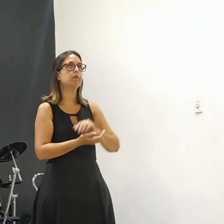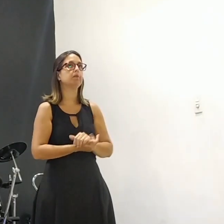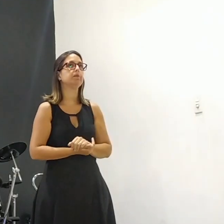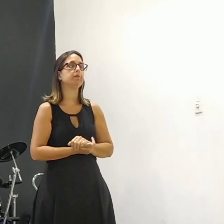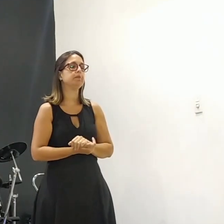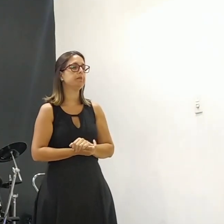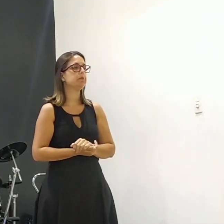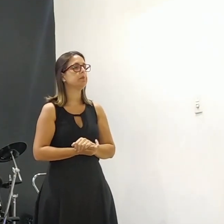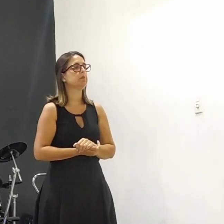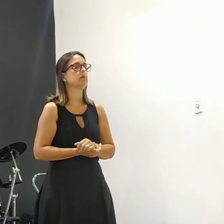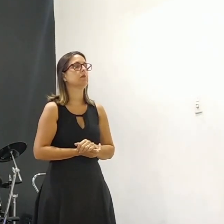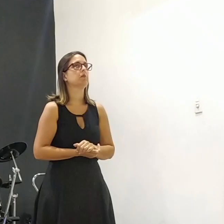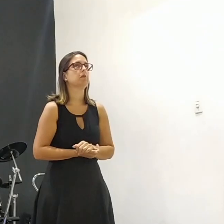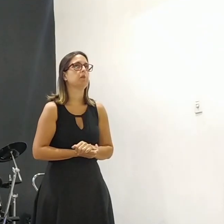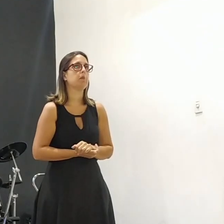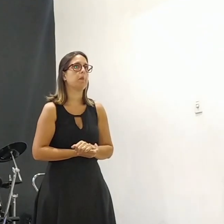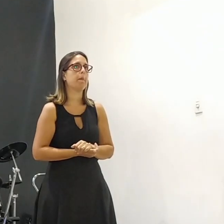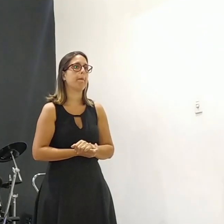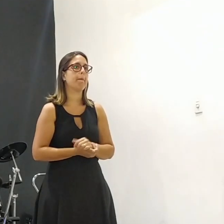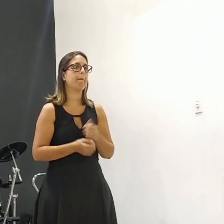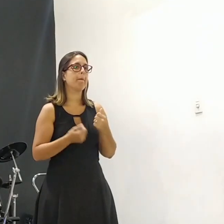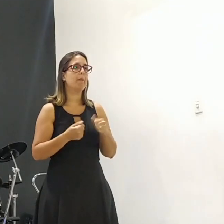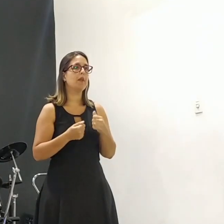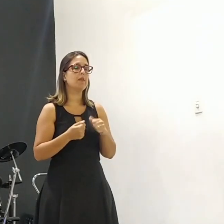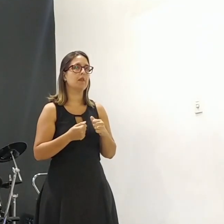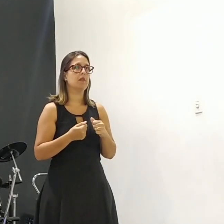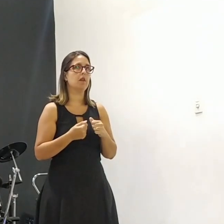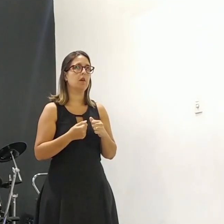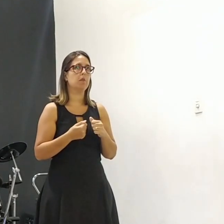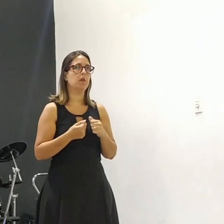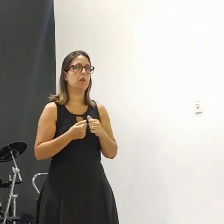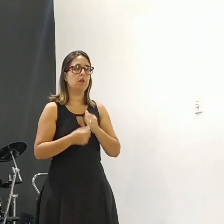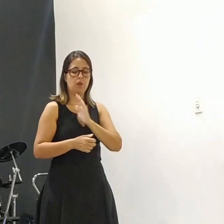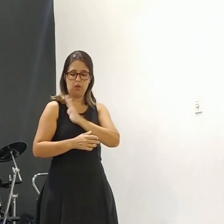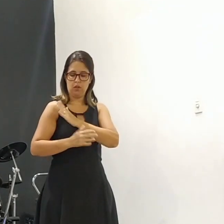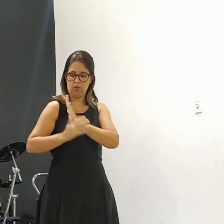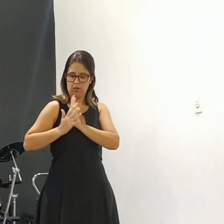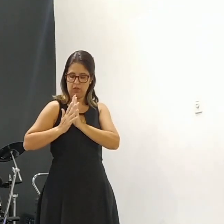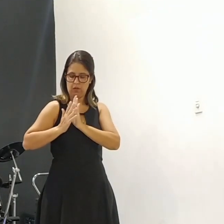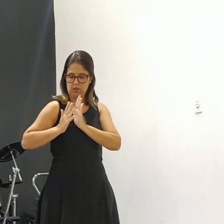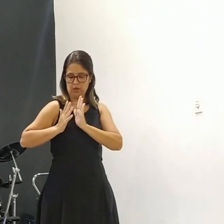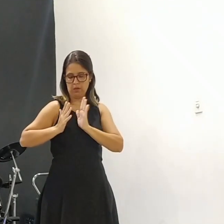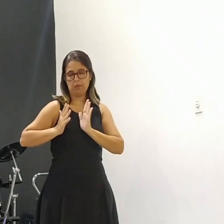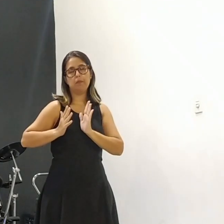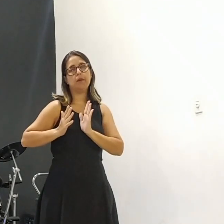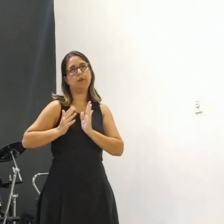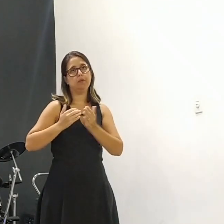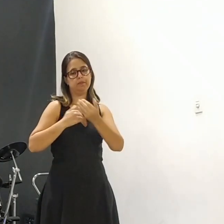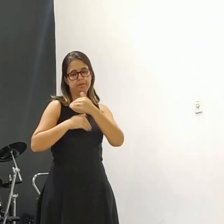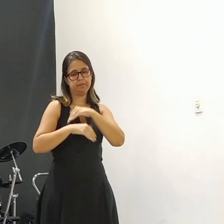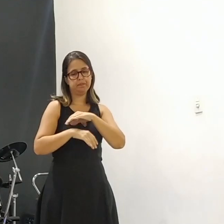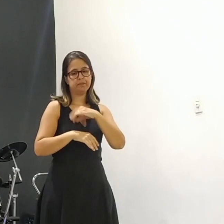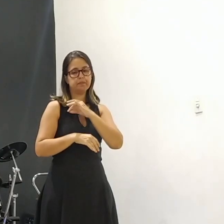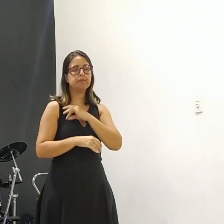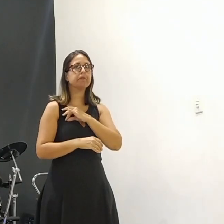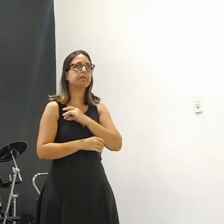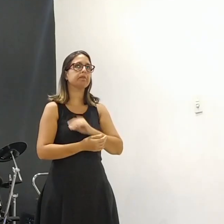Nós precisamos abrir a nossa vida para esse rio, deixar que esse rio nos inunde.